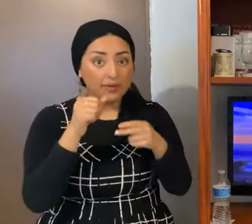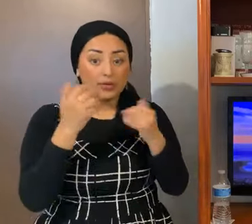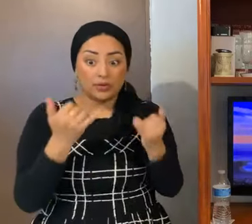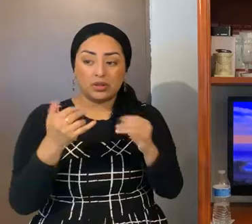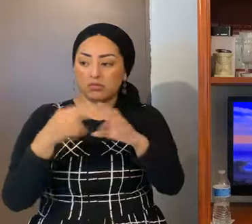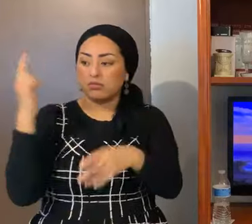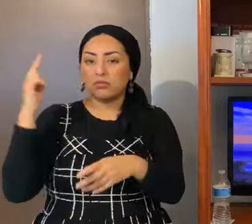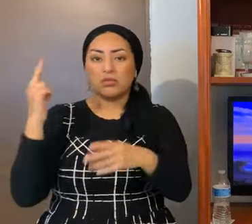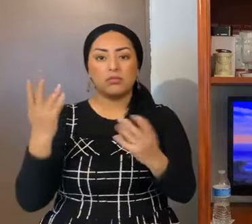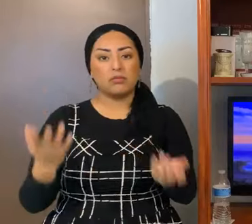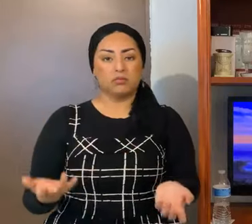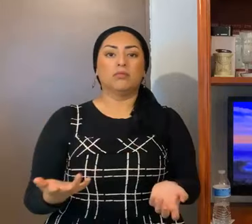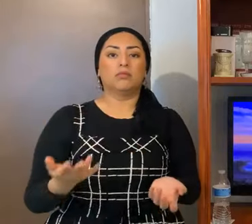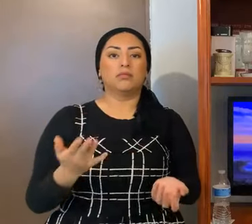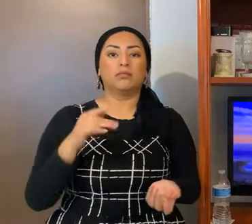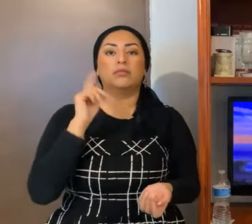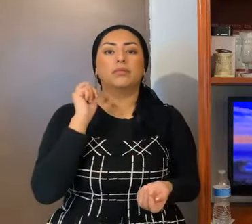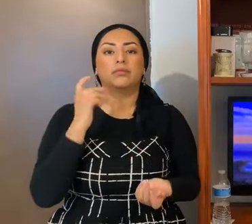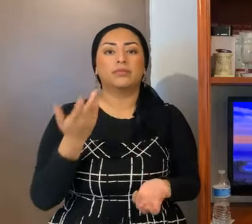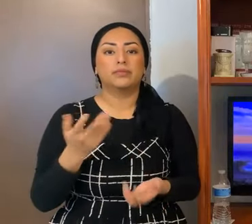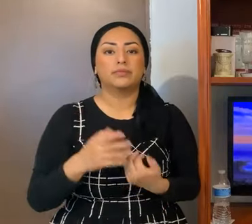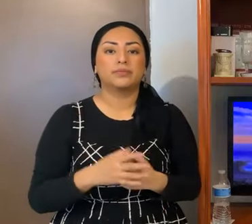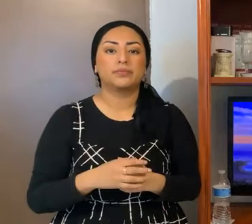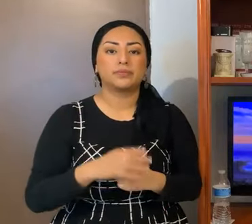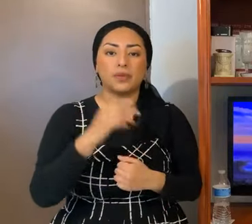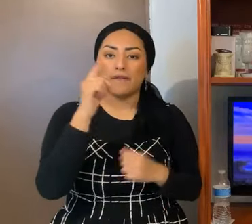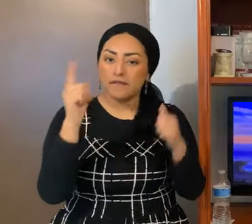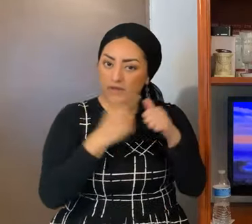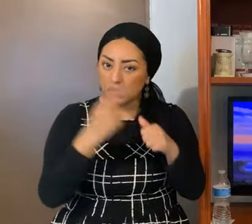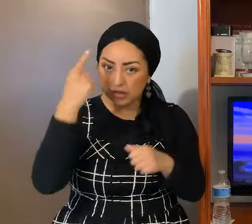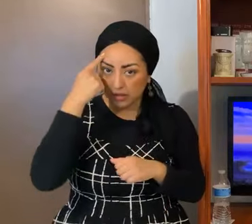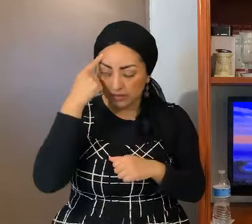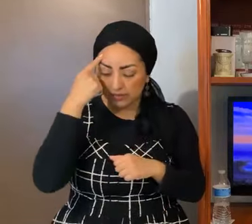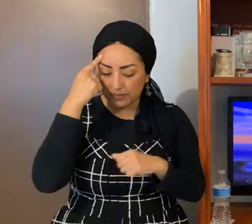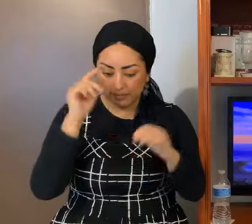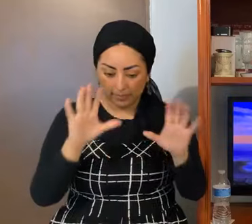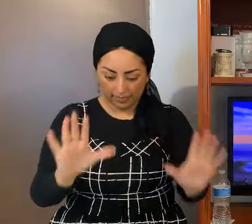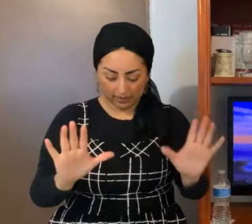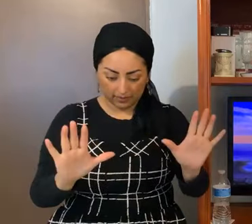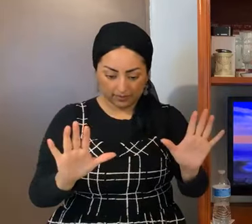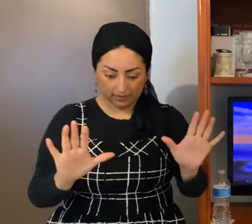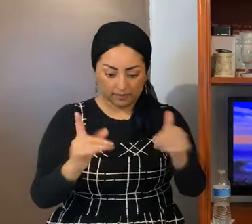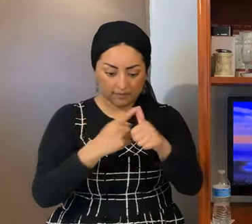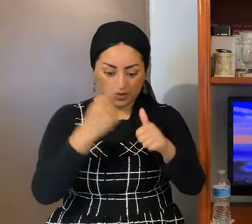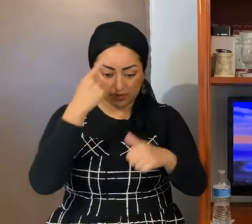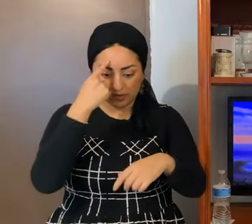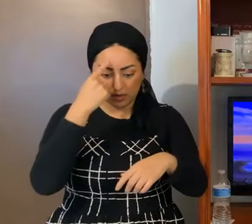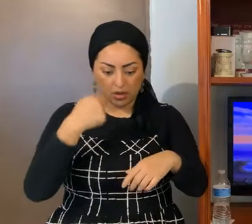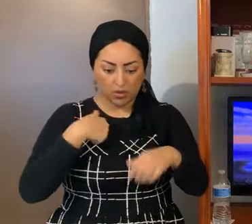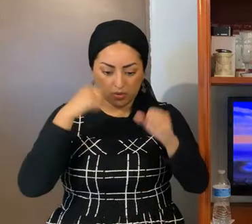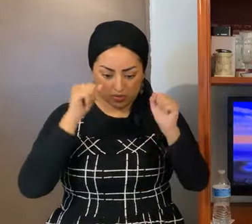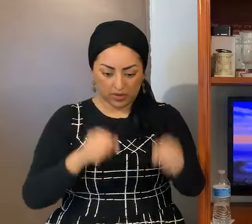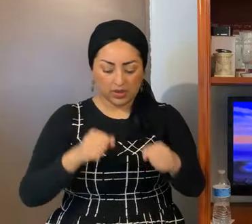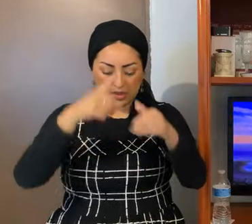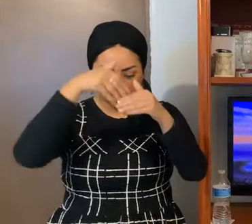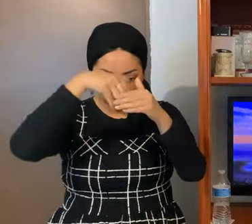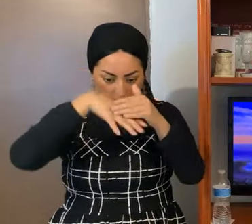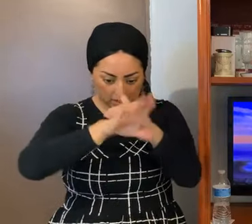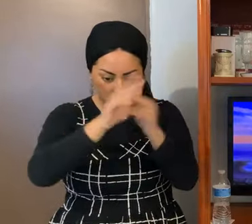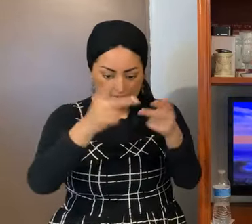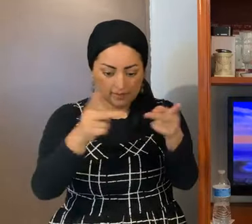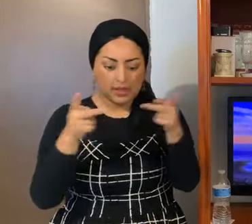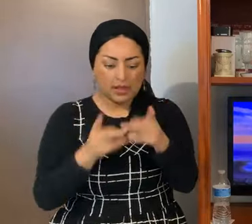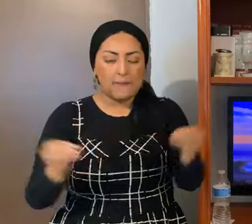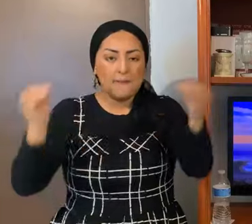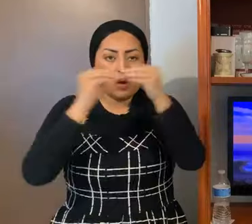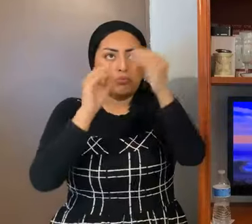hoy ya no están. Entonces, pensemos, ¿podemos entrar al lugar más cercano con nuestro Adón